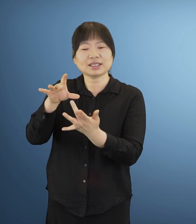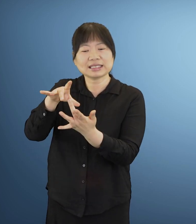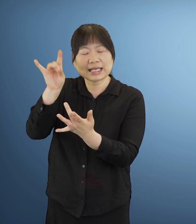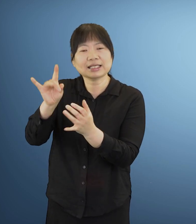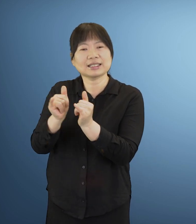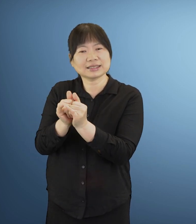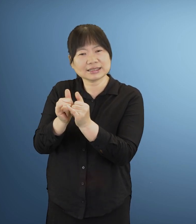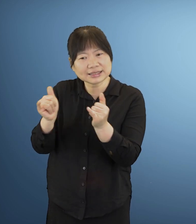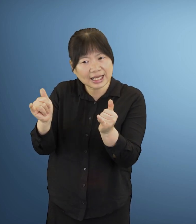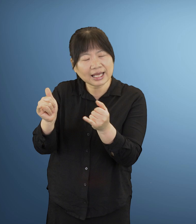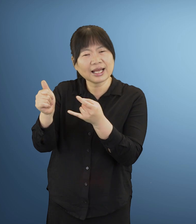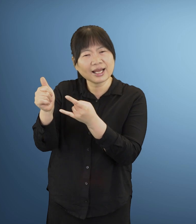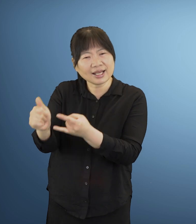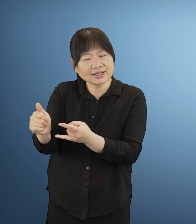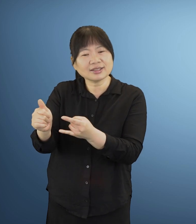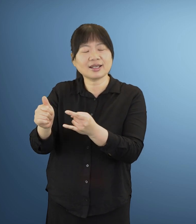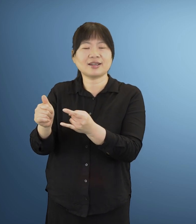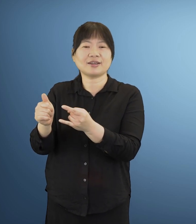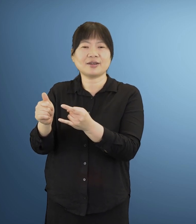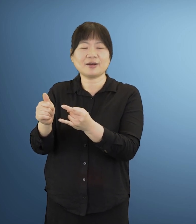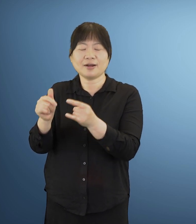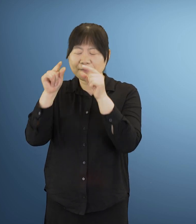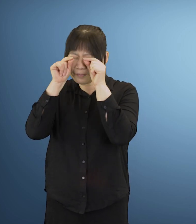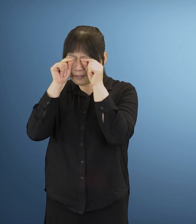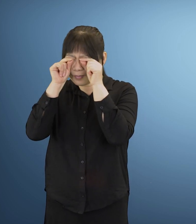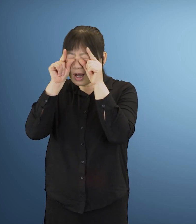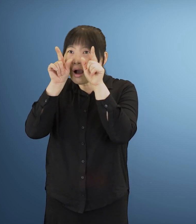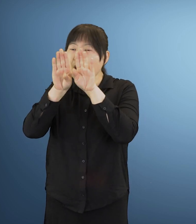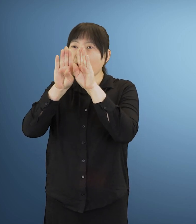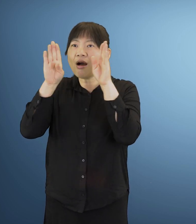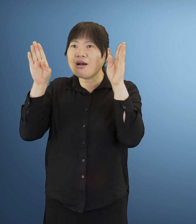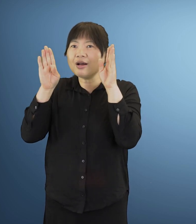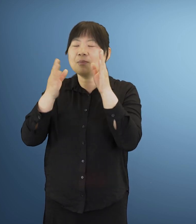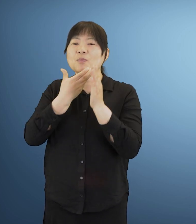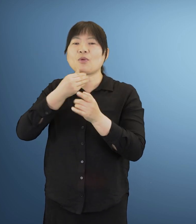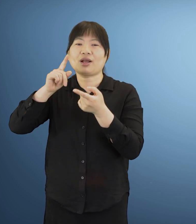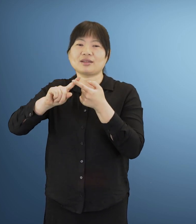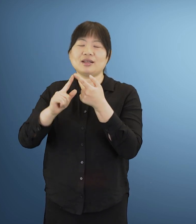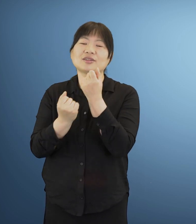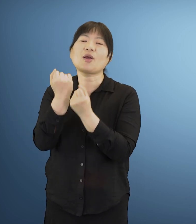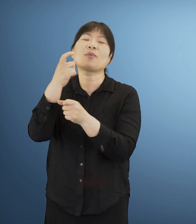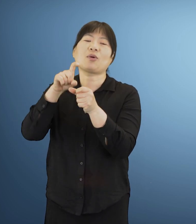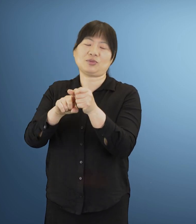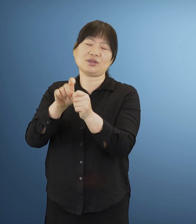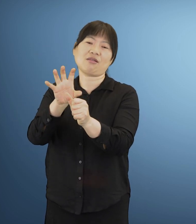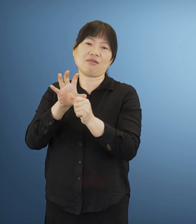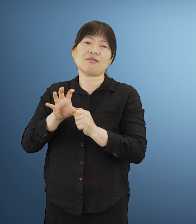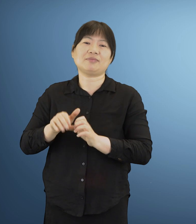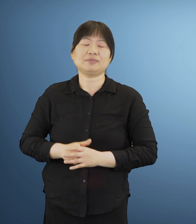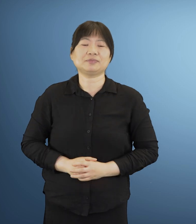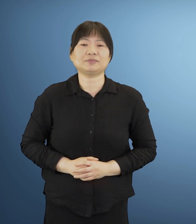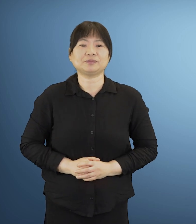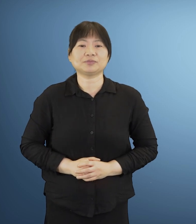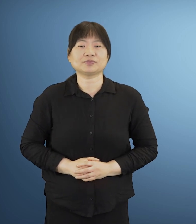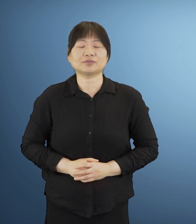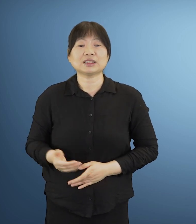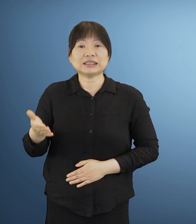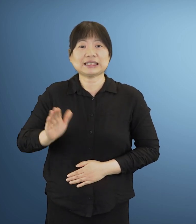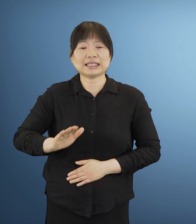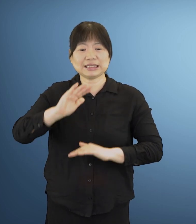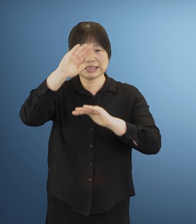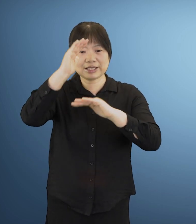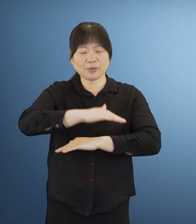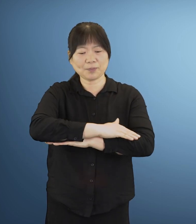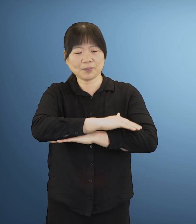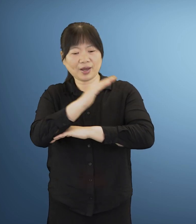택한 자들에게 열어지는 복이 무언가를 설명하기 위해서. 자, 그런데 지금 이 얘기를 누구에게 설명해 주고